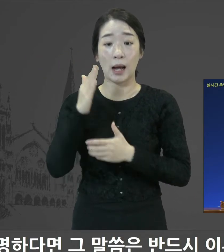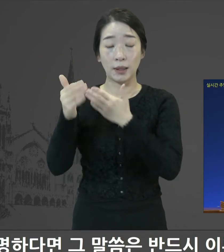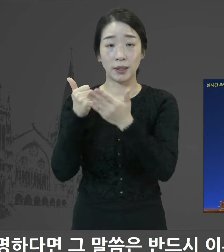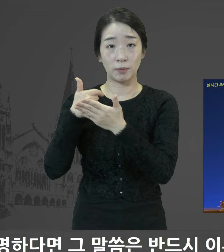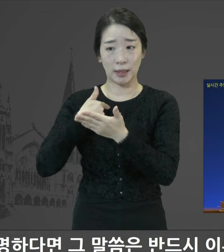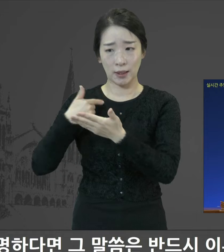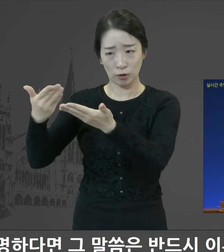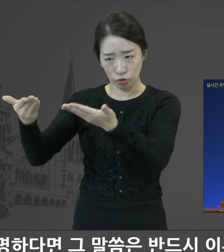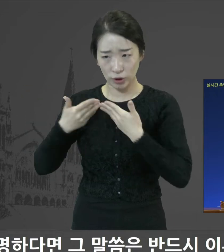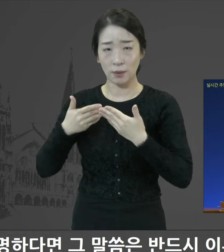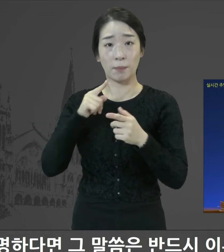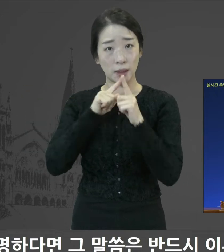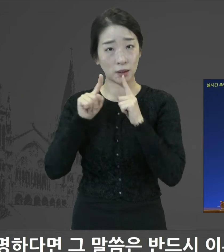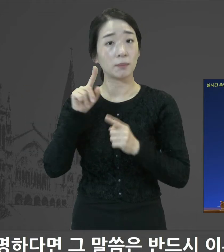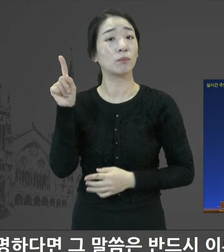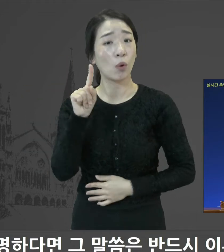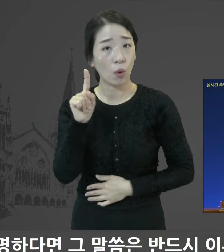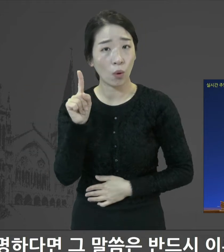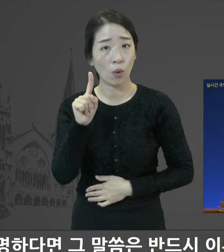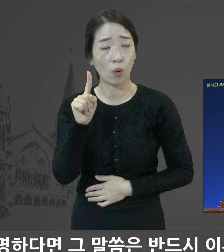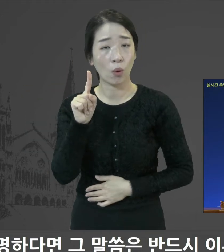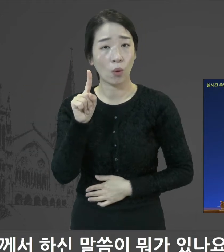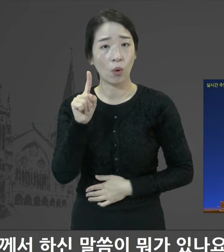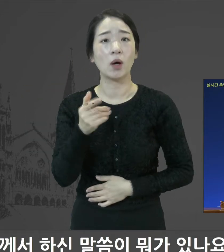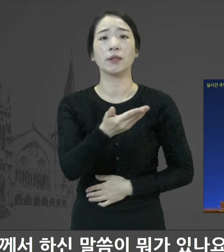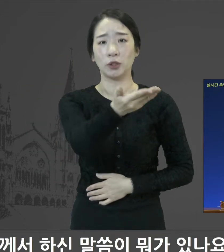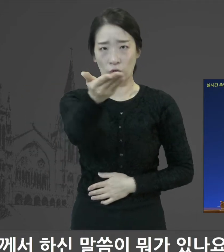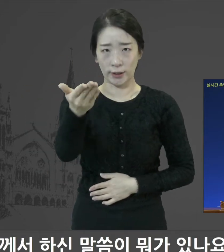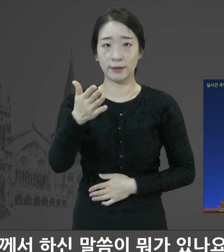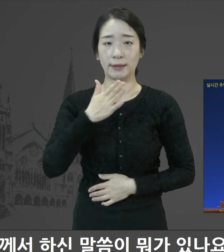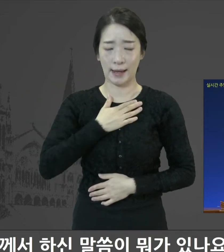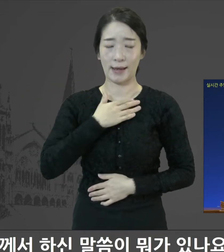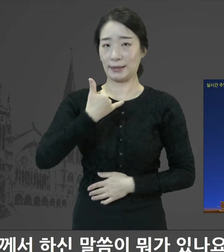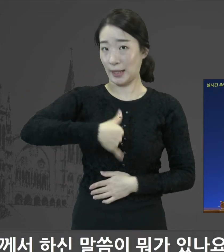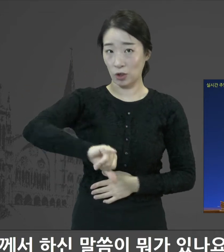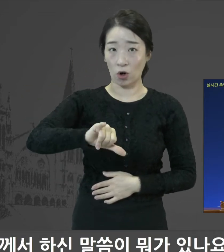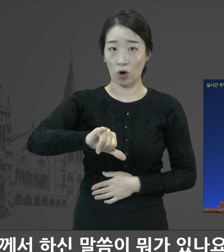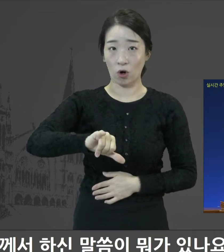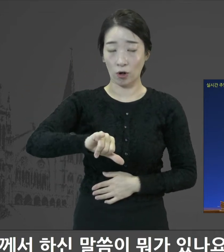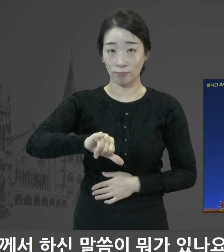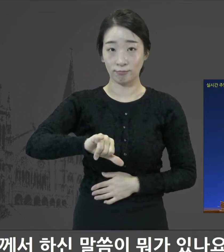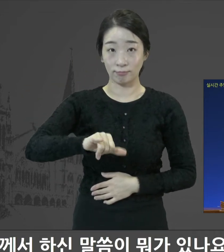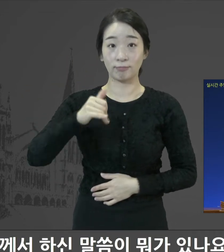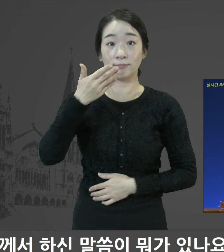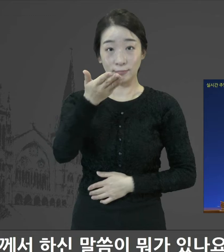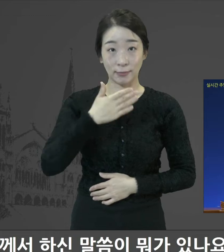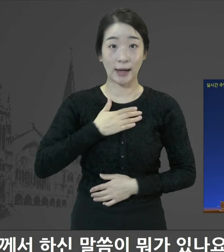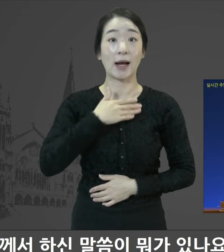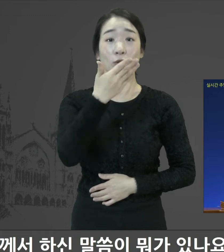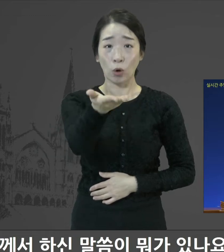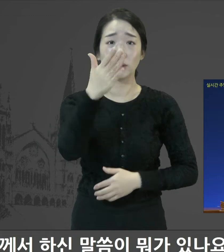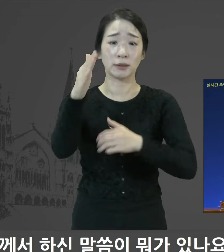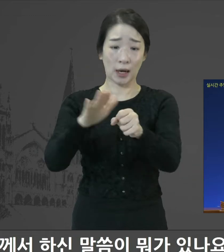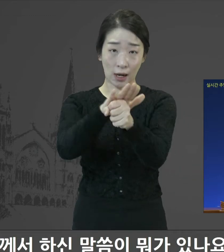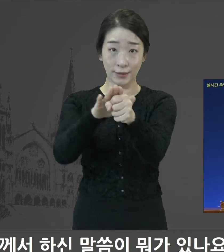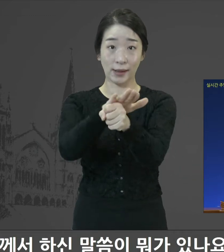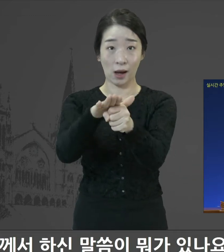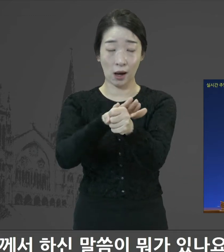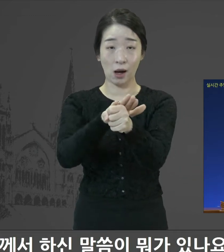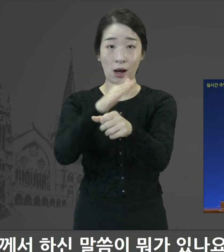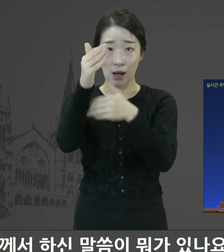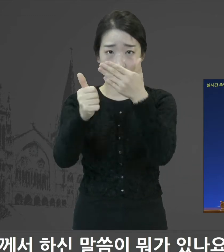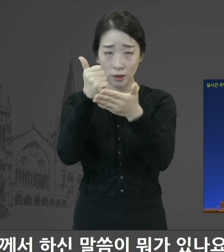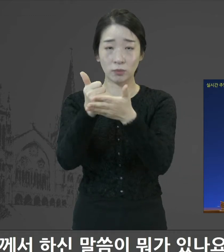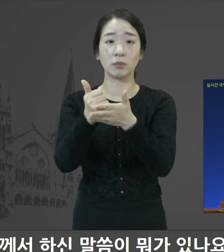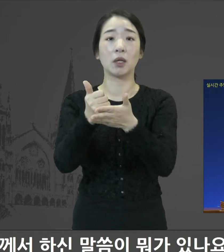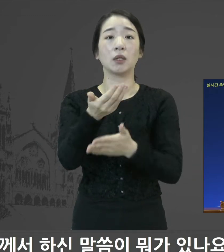중에 꼭 기억해야 될 것이 몇 가지 있습니다. 너는 내 자녀다. 내가 너를 사랑한다. 너는